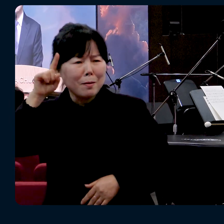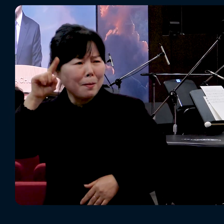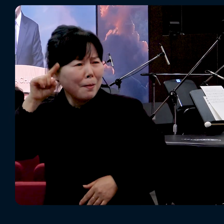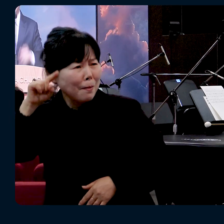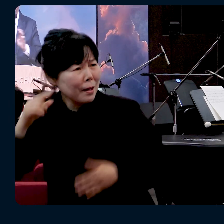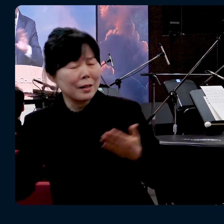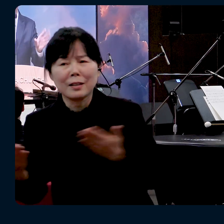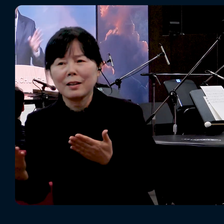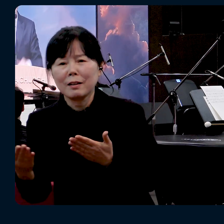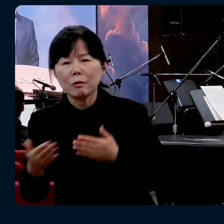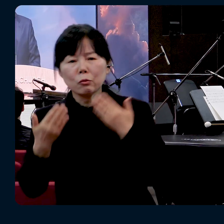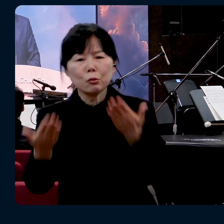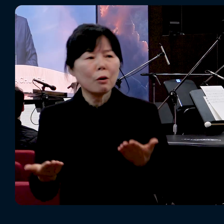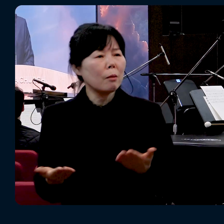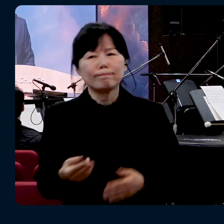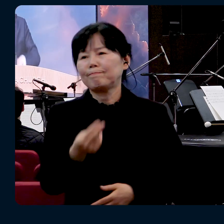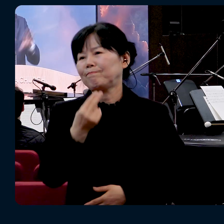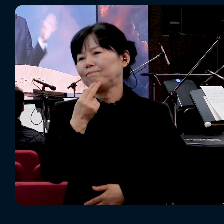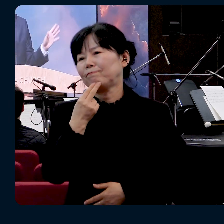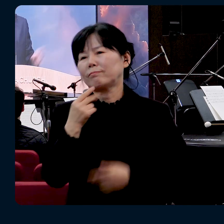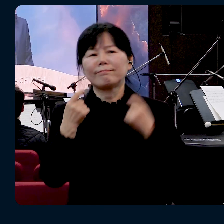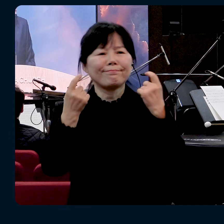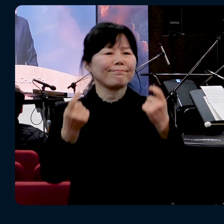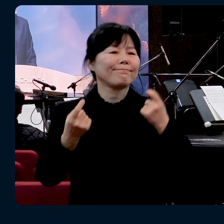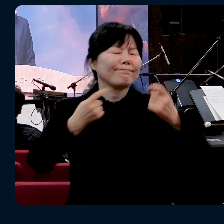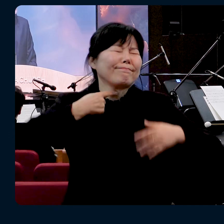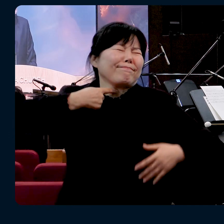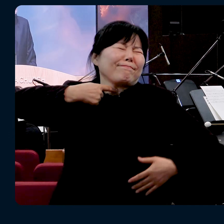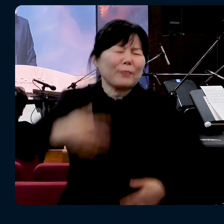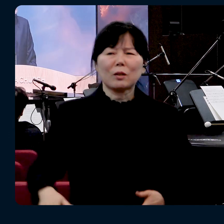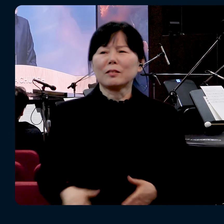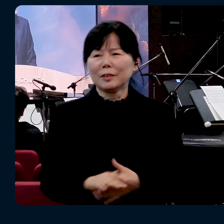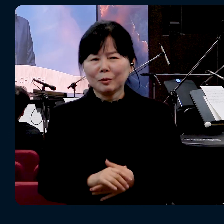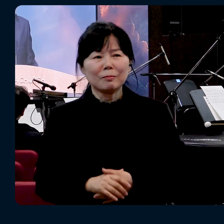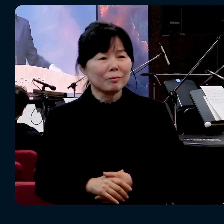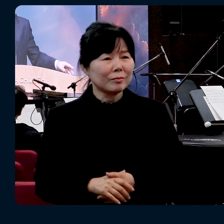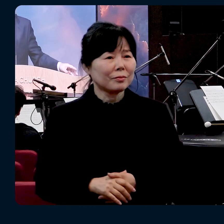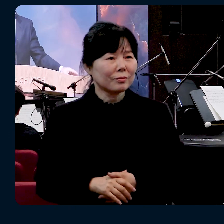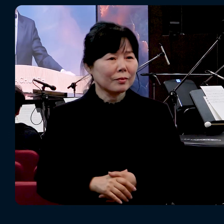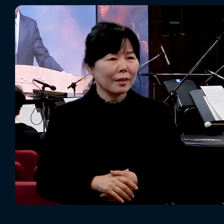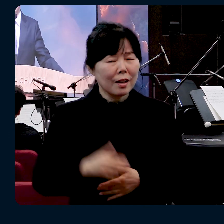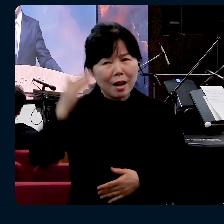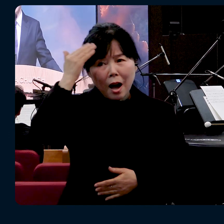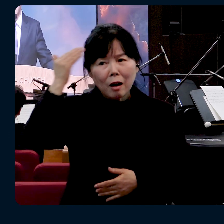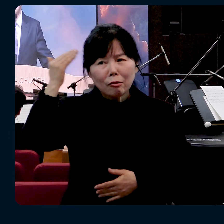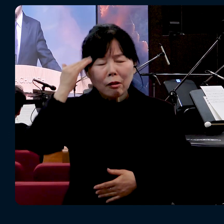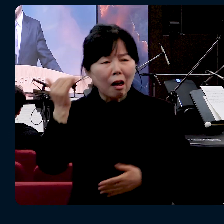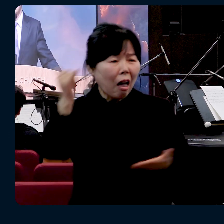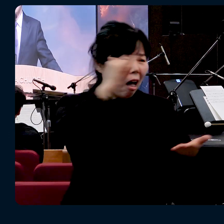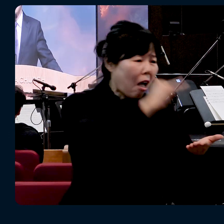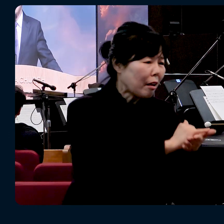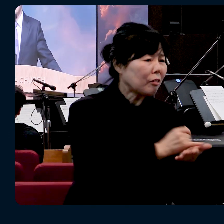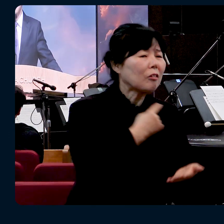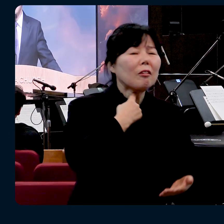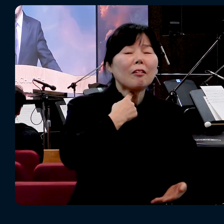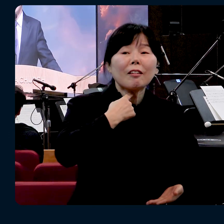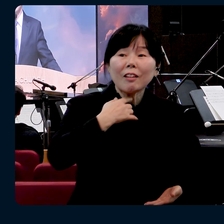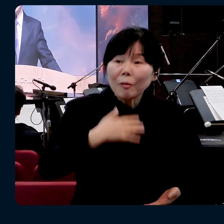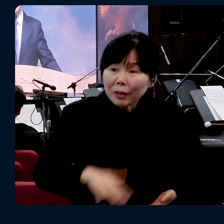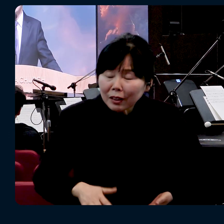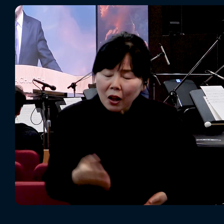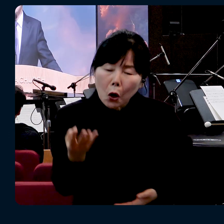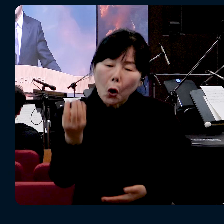거예요. 휴가도 간 적 없고 여행도 간 적도 없고. 그래서 한국도 안 갔다 냈더니